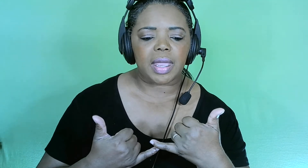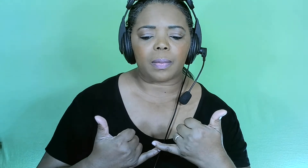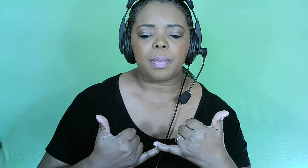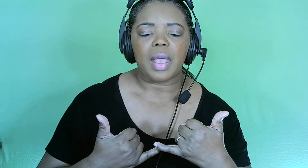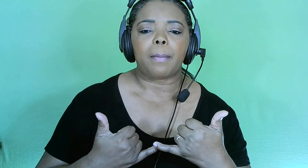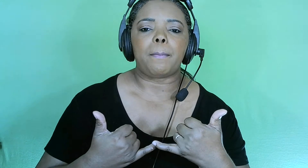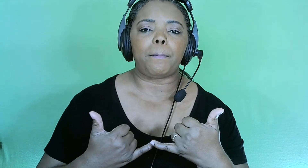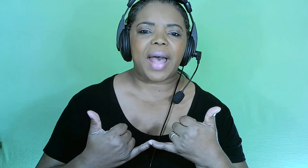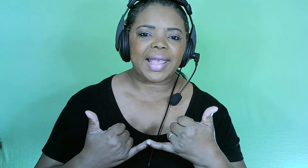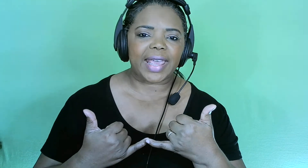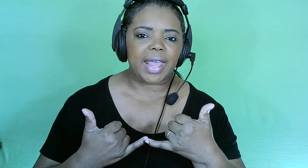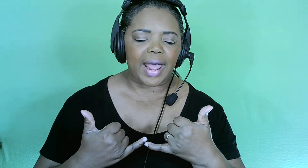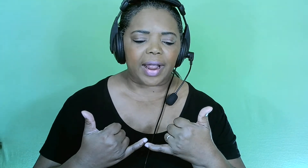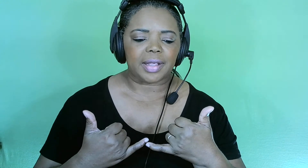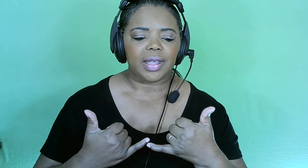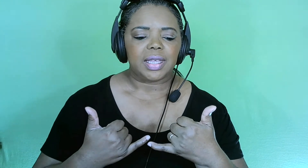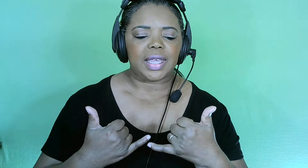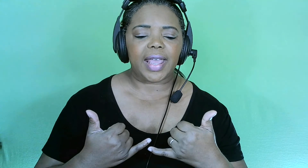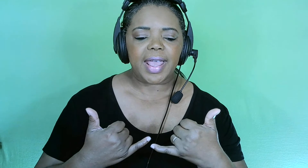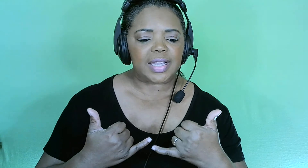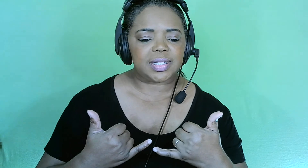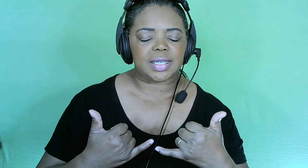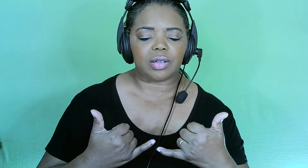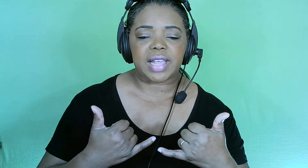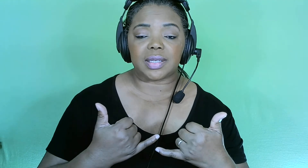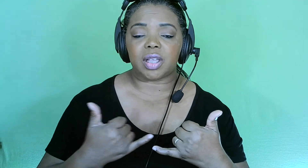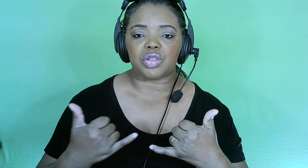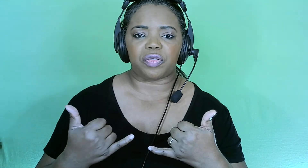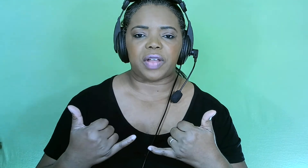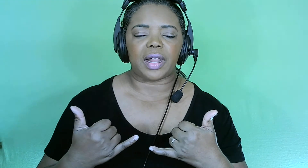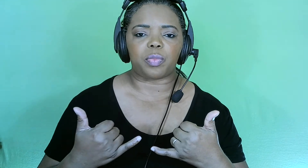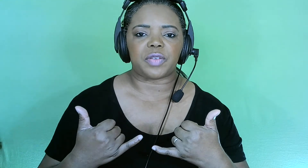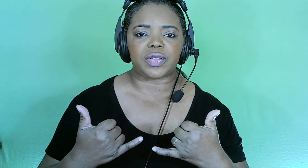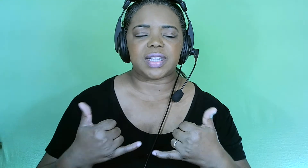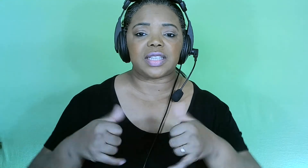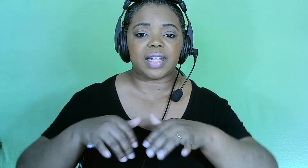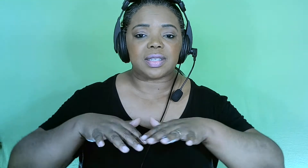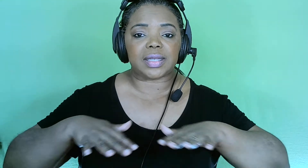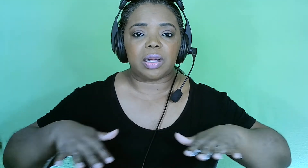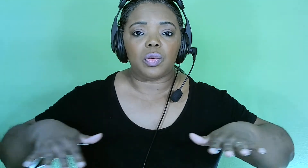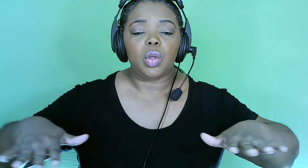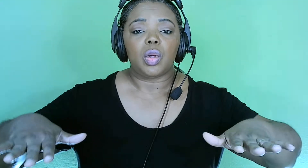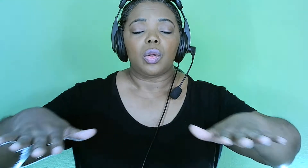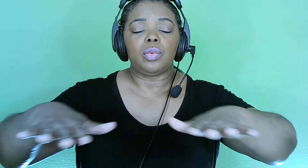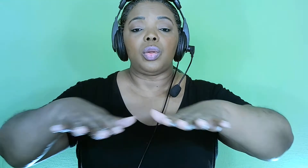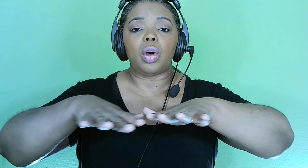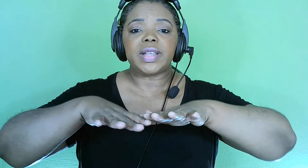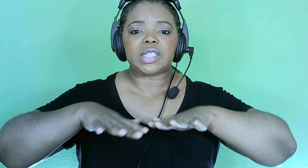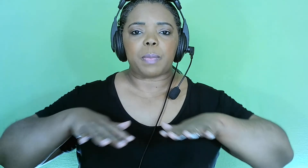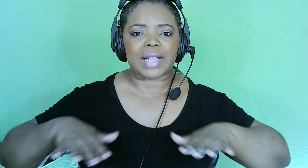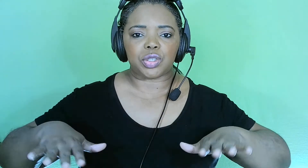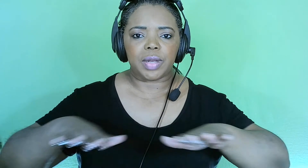também paquerar, que esses que eu estou falando para vocês, eles estão no espaço